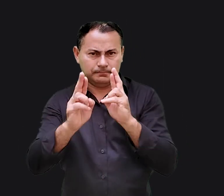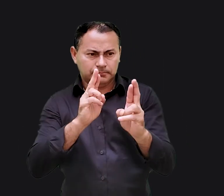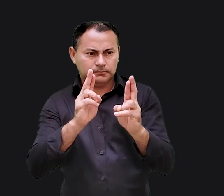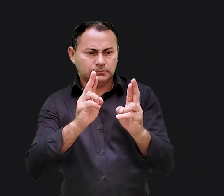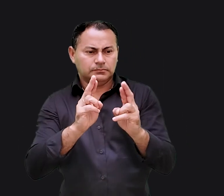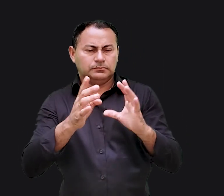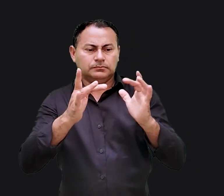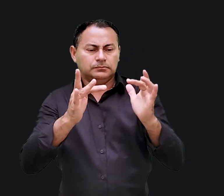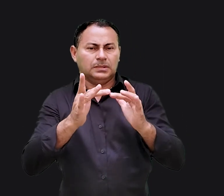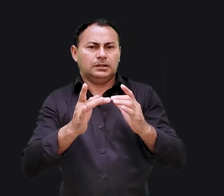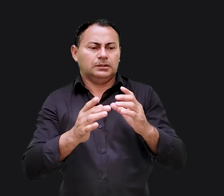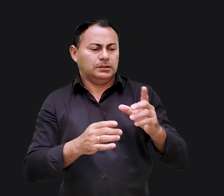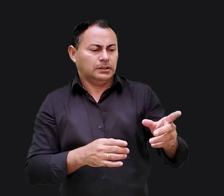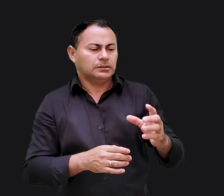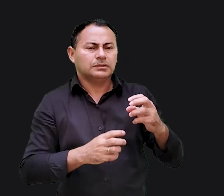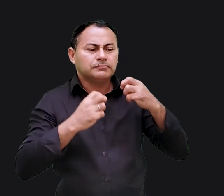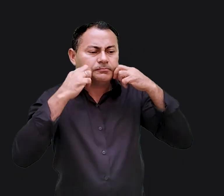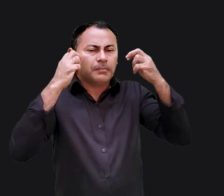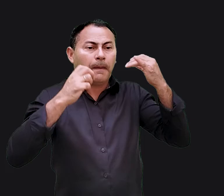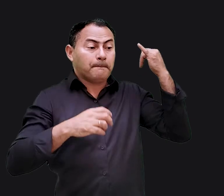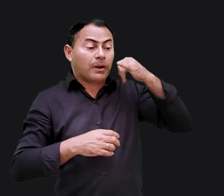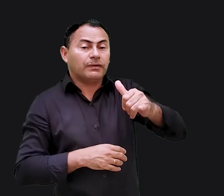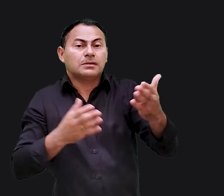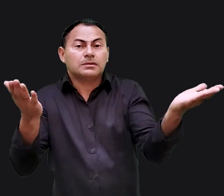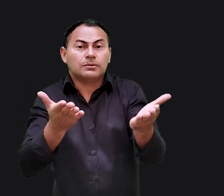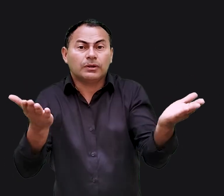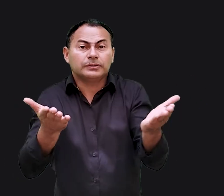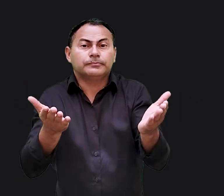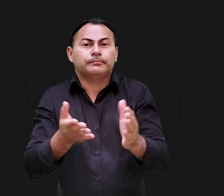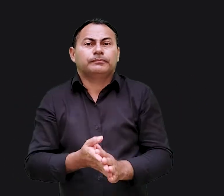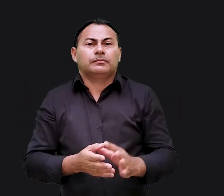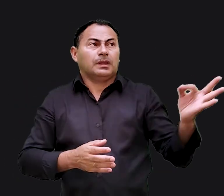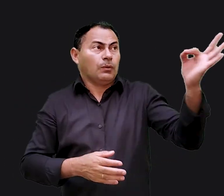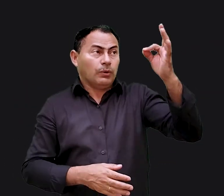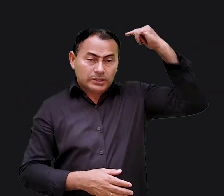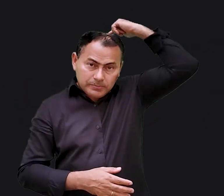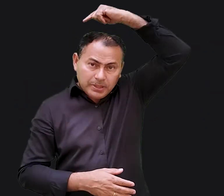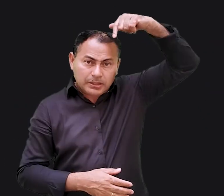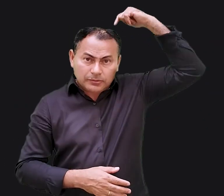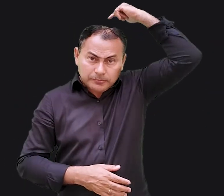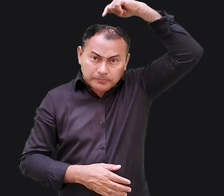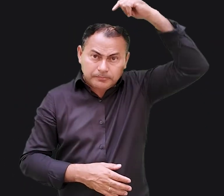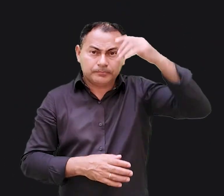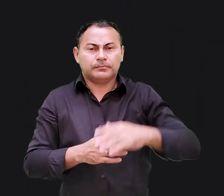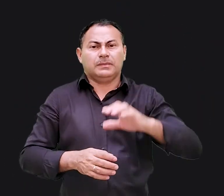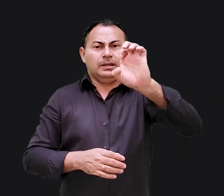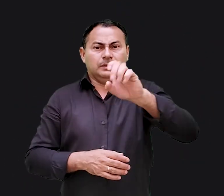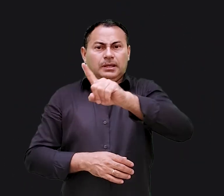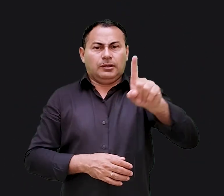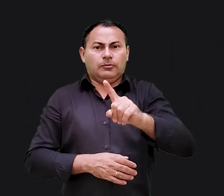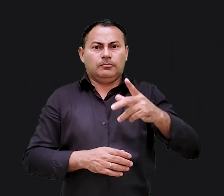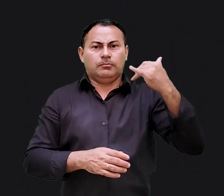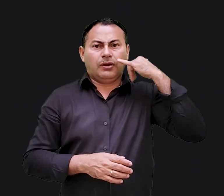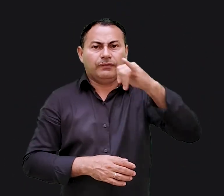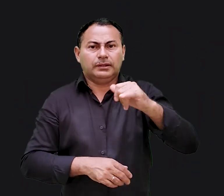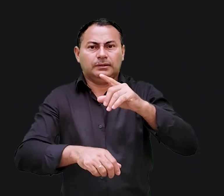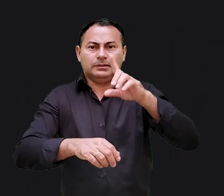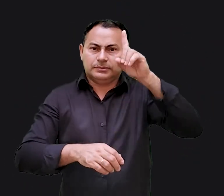relacionamento profundo deste tímido profeta dos tempos modernos com o Espírito Santo. Ezequiel era o profeta desse tipo.